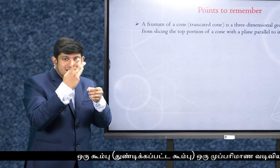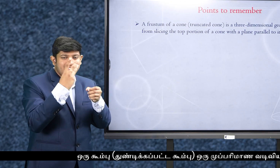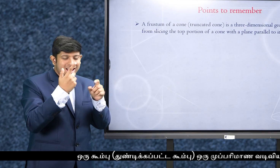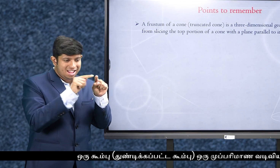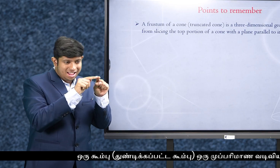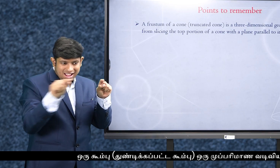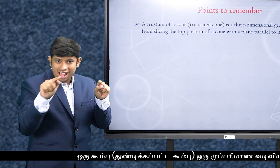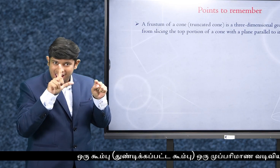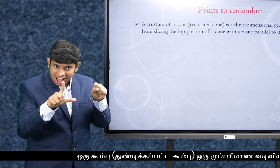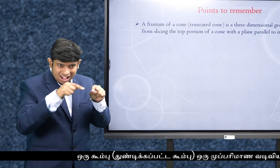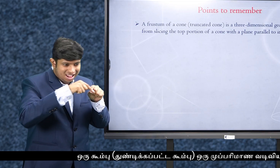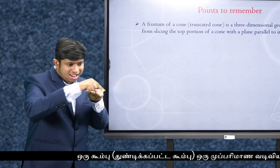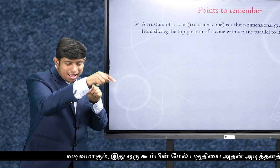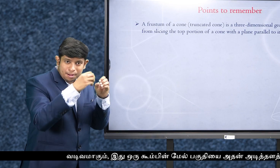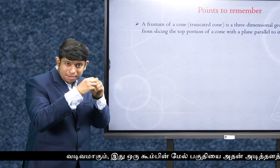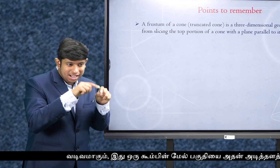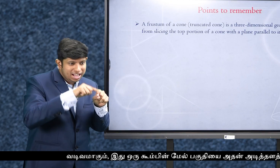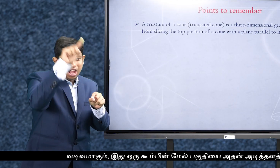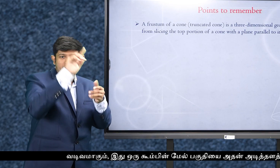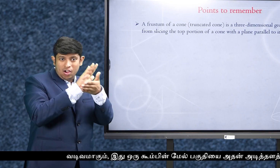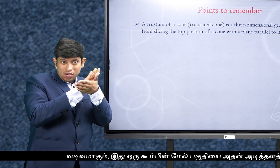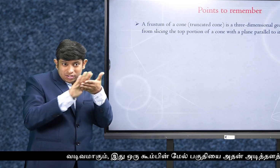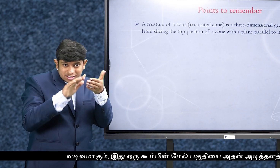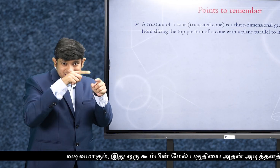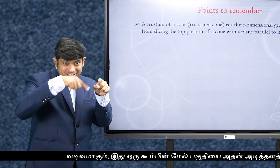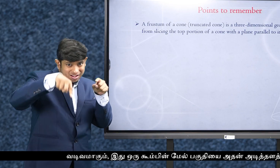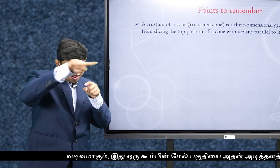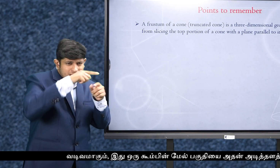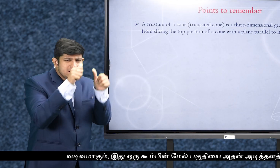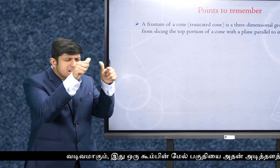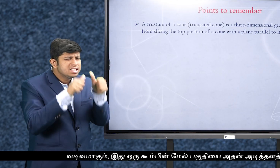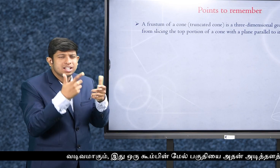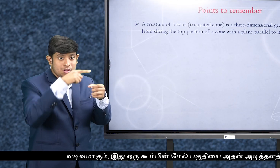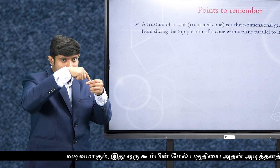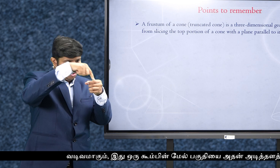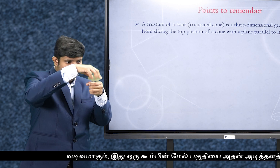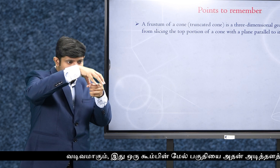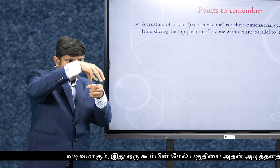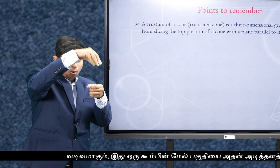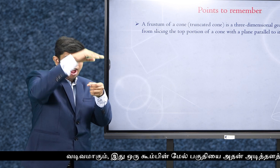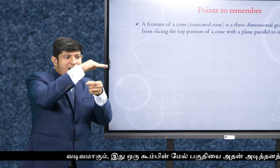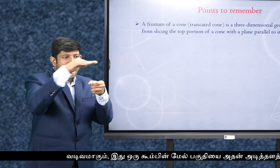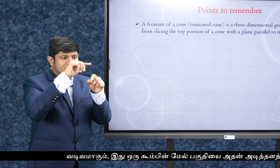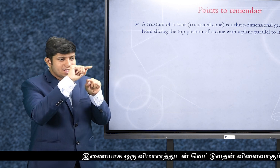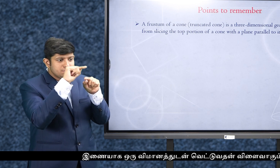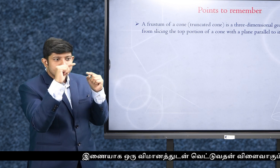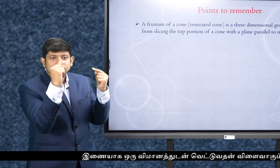ஒரு முப்பரிமாண வடிவியல் வடிவமாகும். இது ஒரு கூம்பின் மேல் பகுதியை அதன் அடித்தளத்திற்கு இணையாக